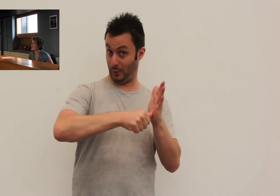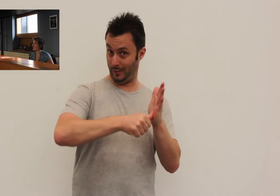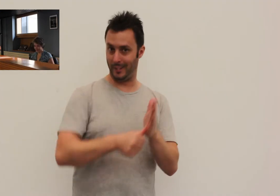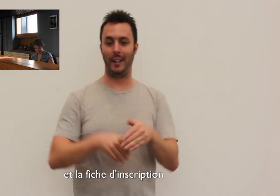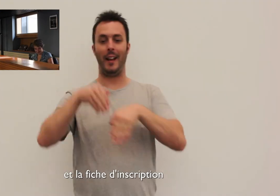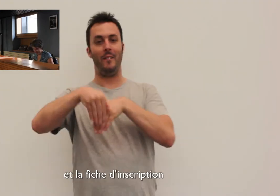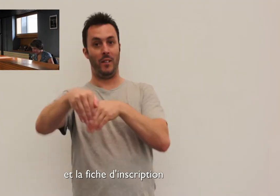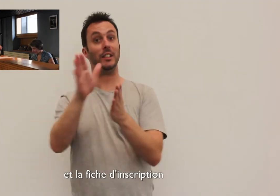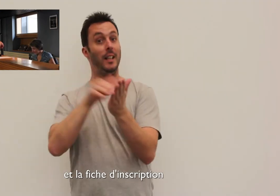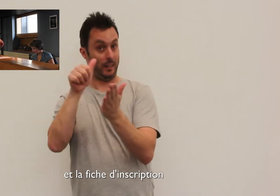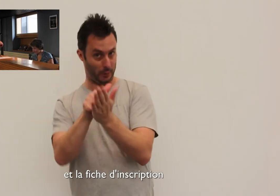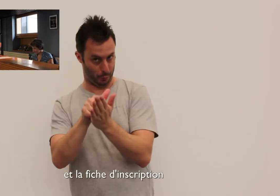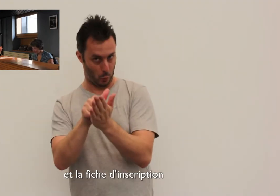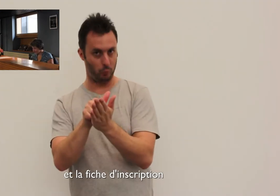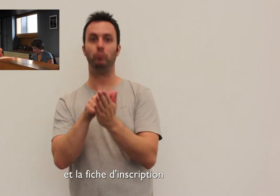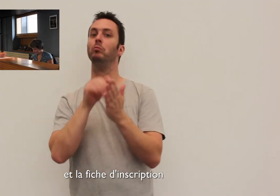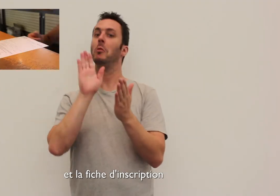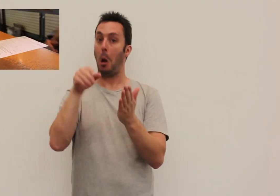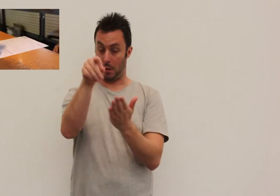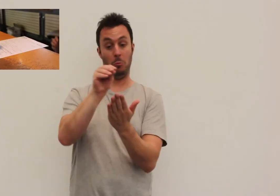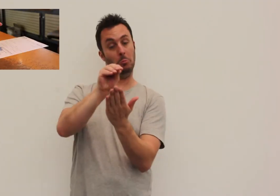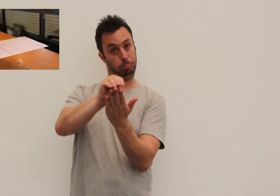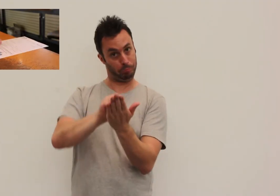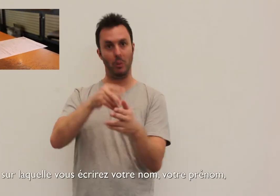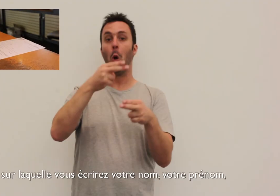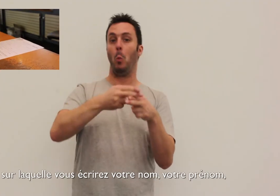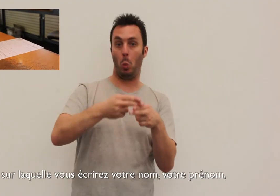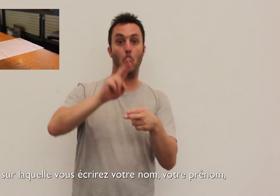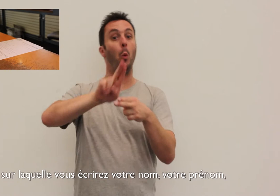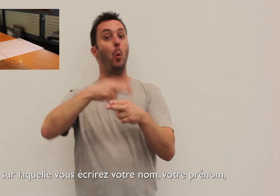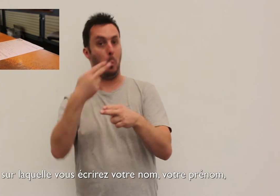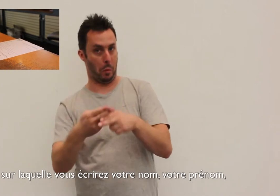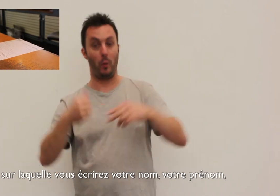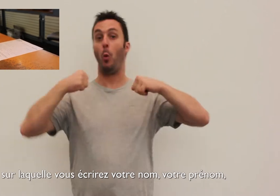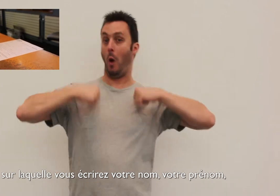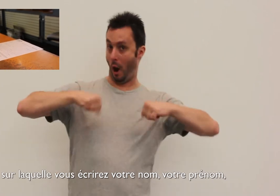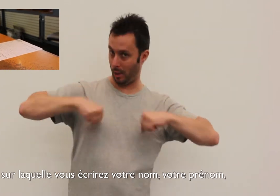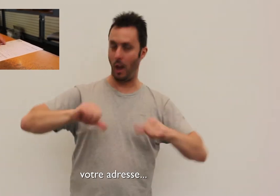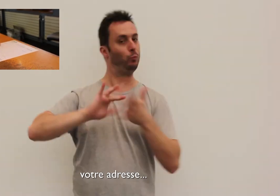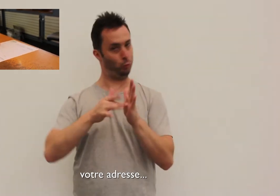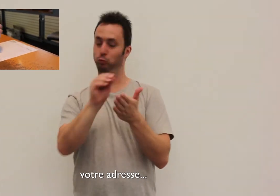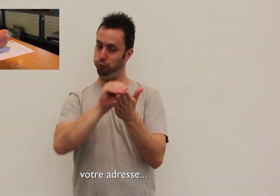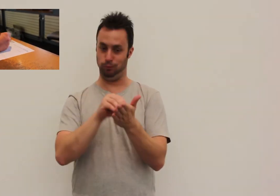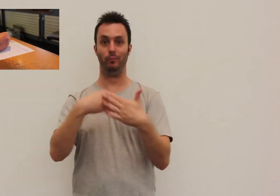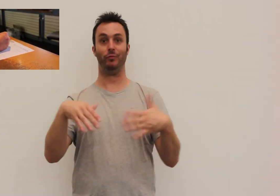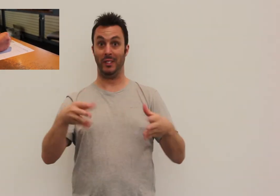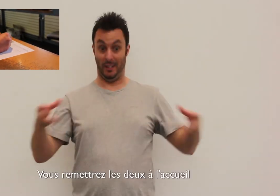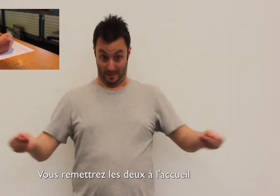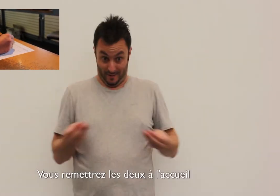Et la fiche d'inscription. Sur laquelle vous écrivez votre nom, votre prénom, votre adresse. Vous